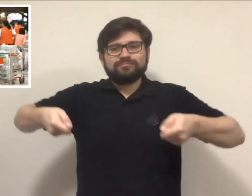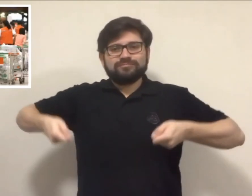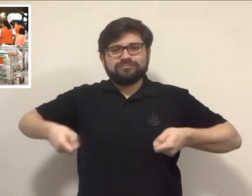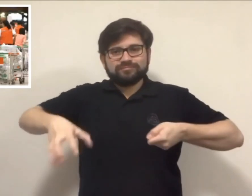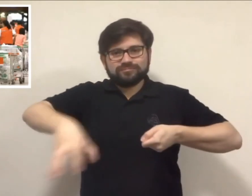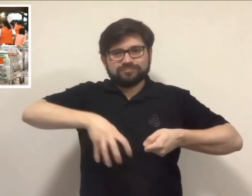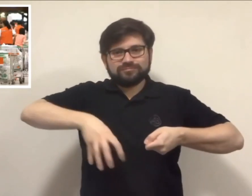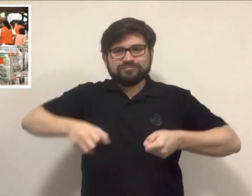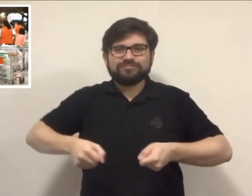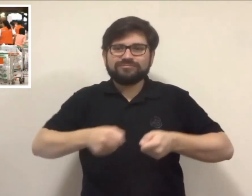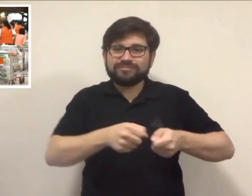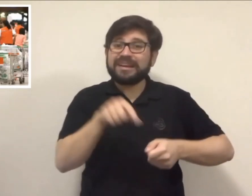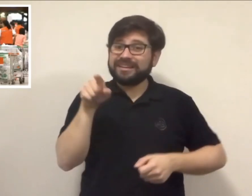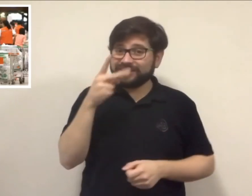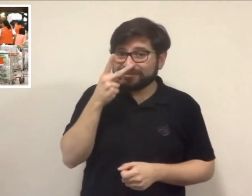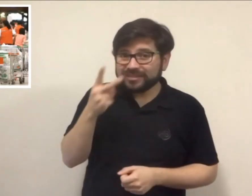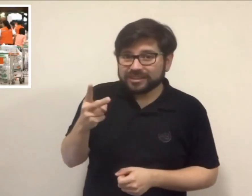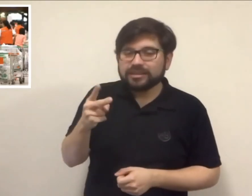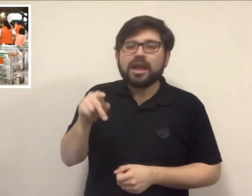las personas.